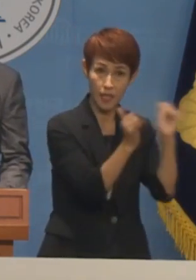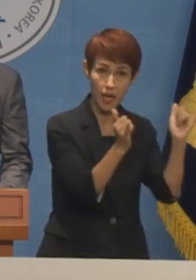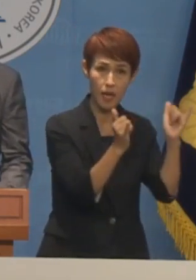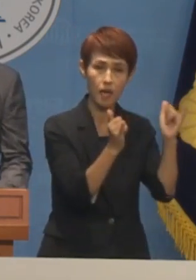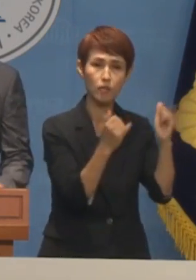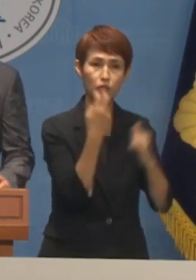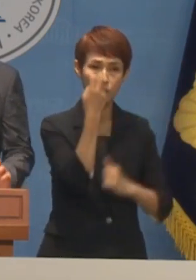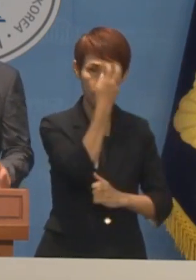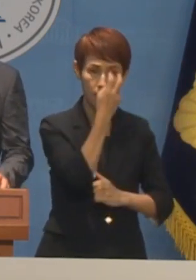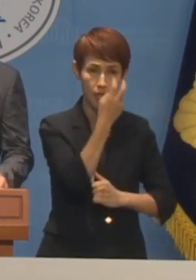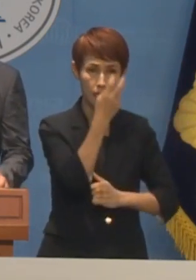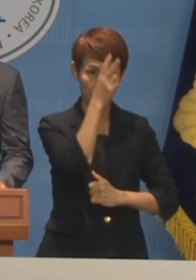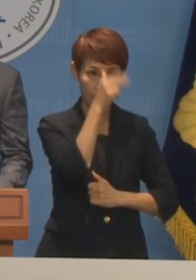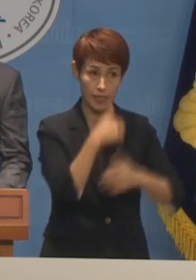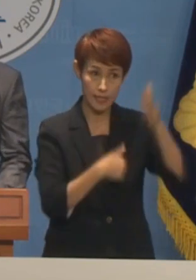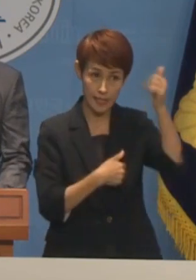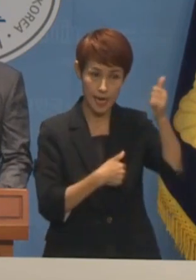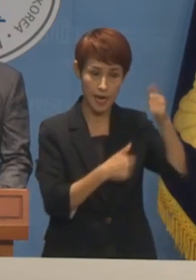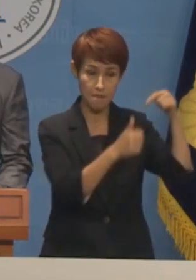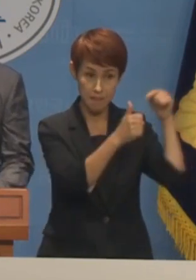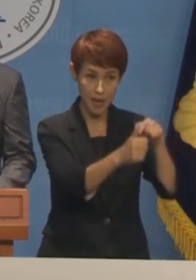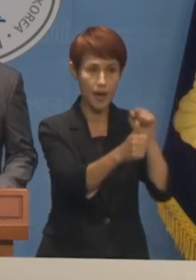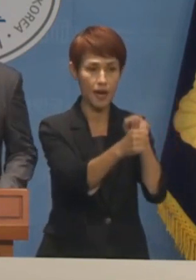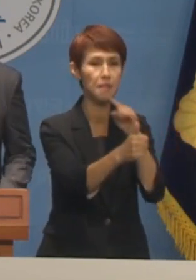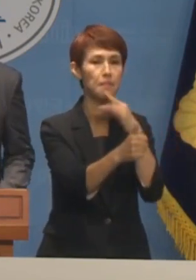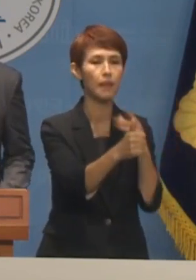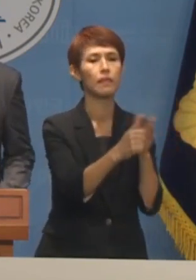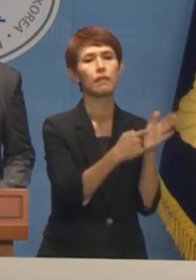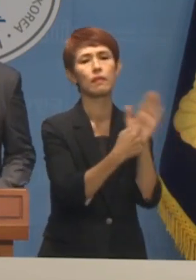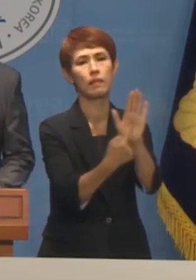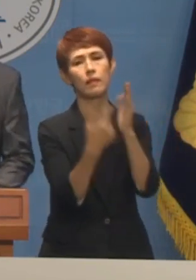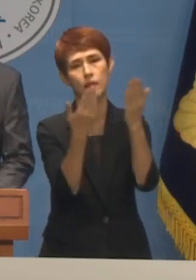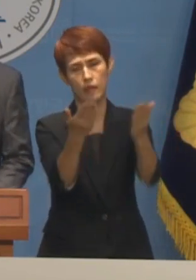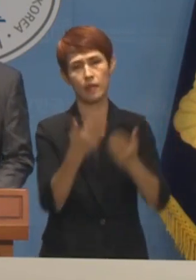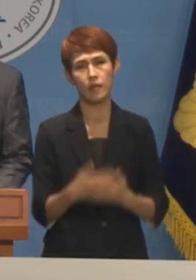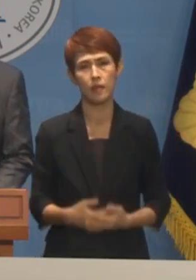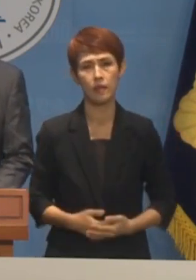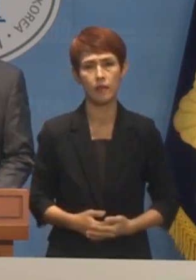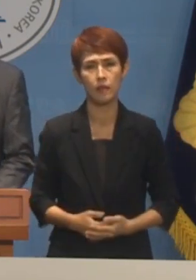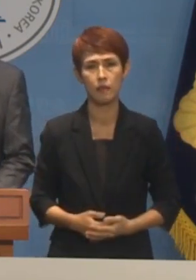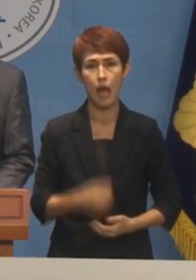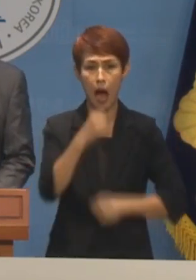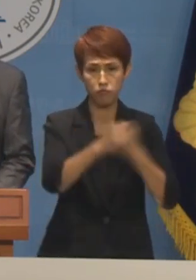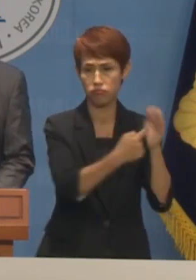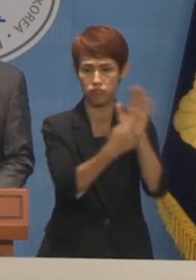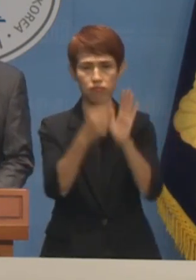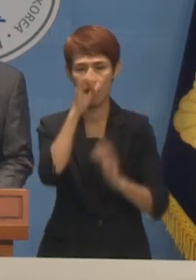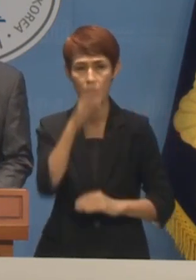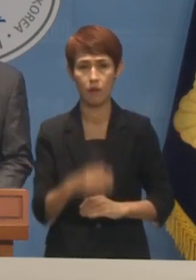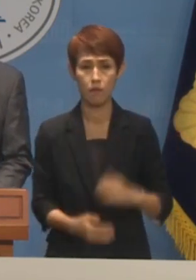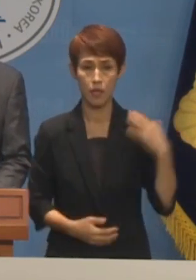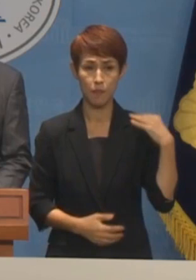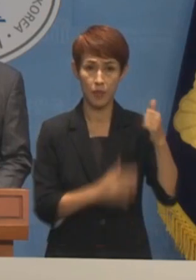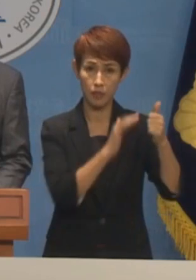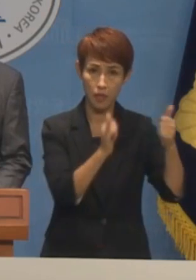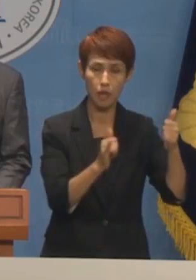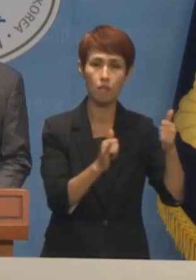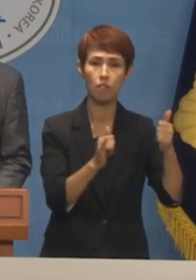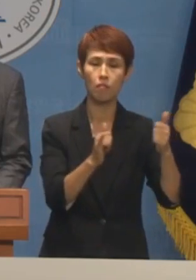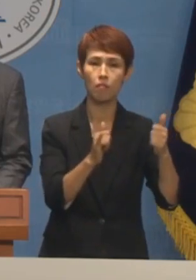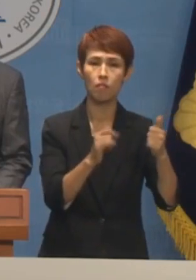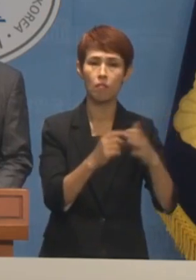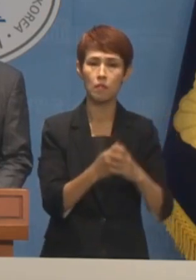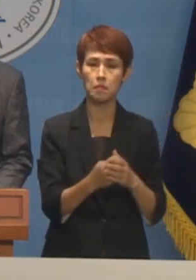수사관서의 장이 지정한 단일 통로에 의하도록 규정했습니다. 특히 공보 담당자가 공보 과정상 알게